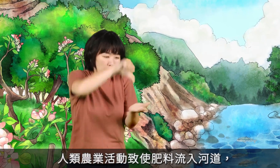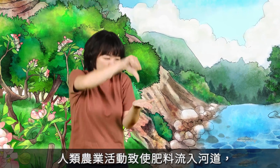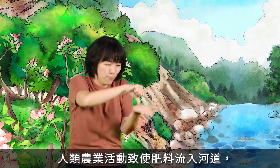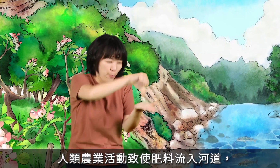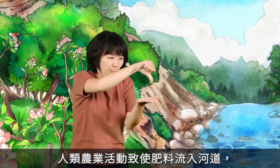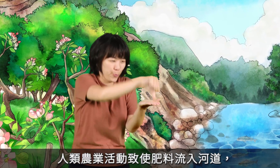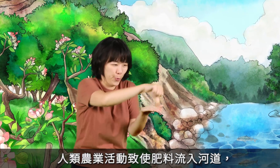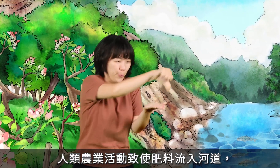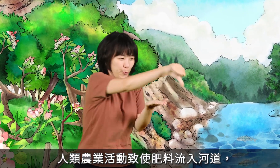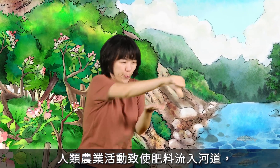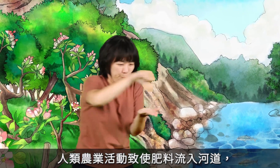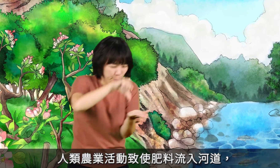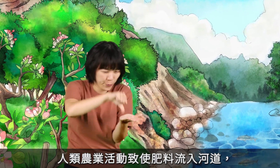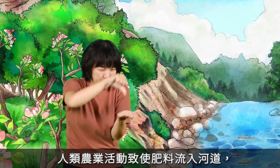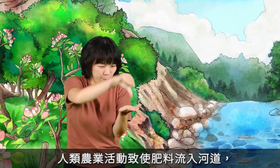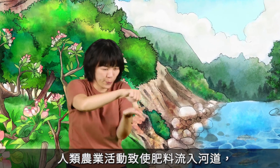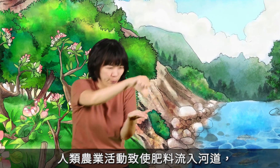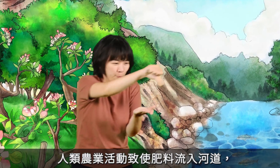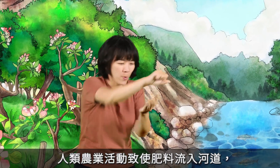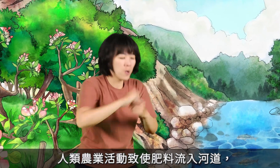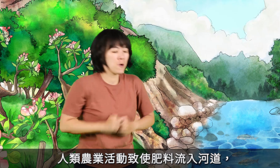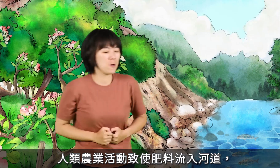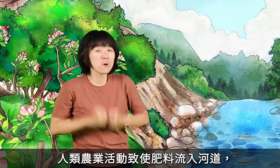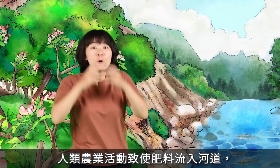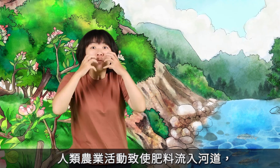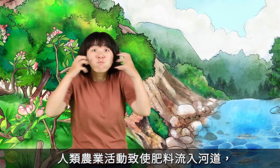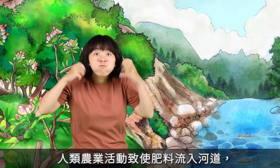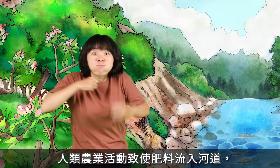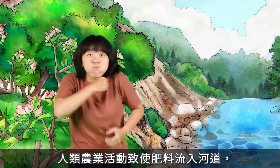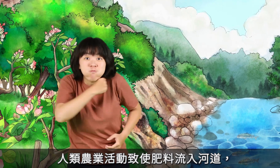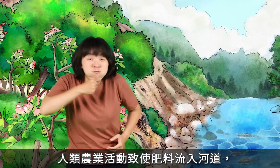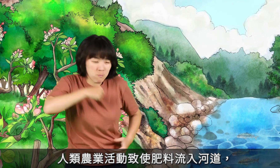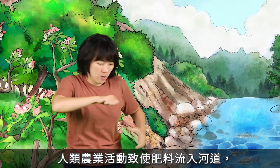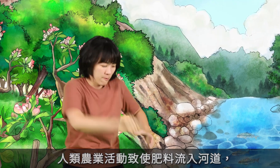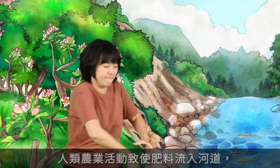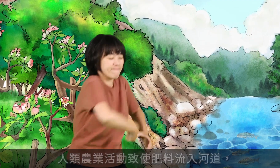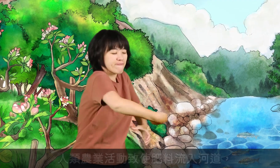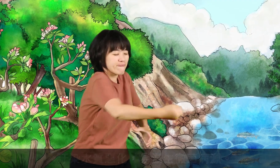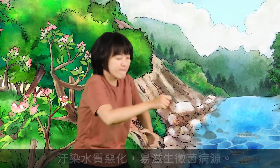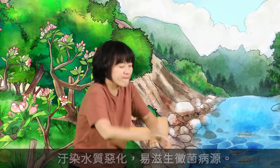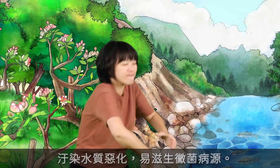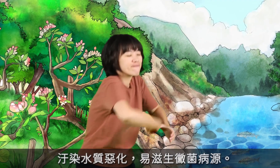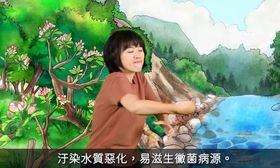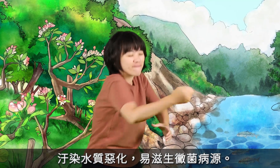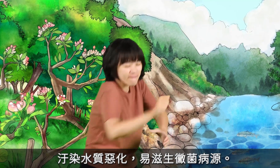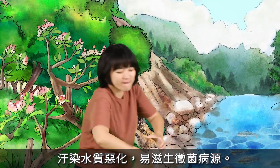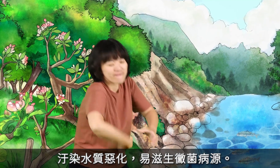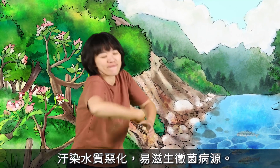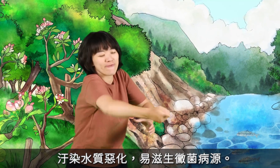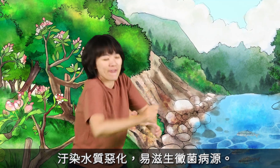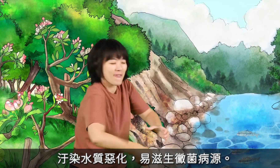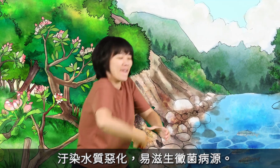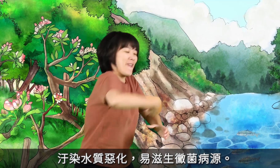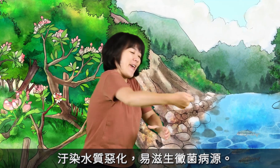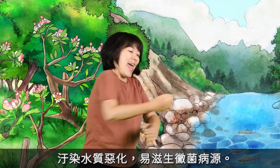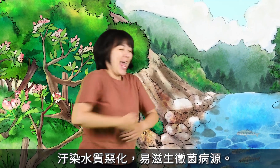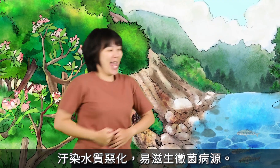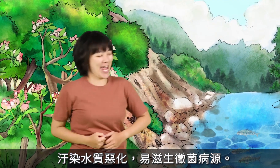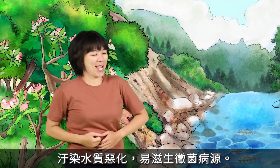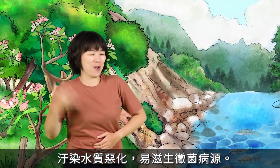人类农业活动致使肥料流入河道，污染水质恶化，易